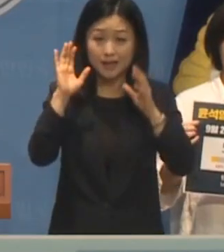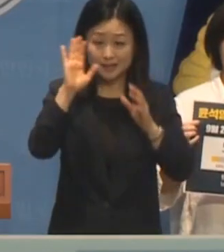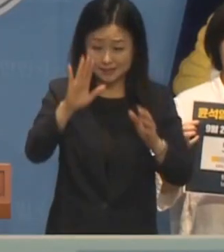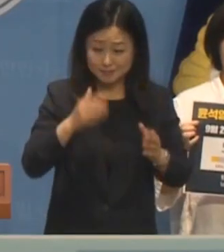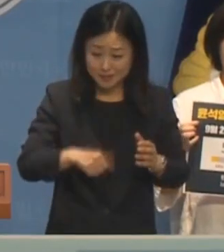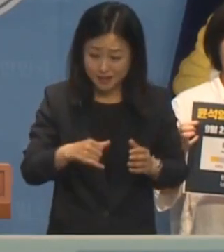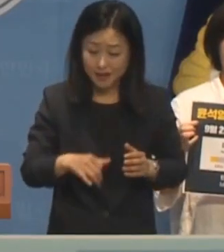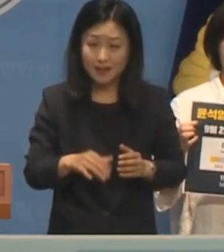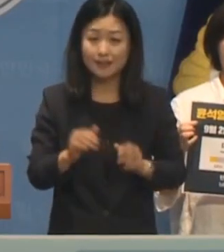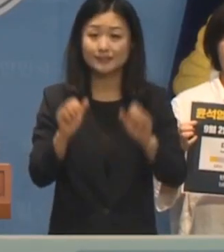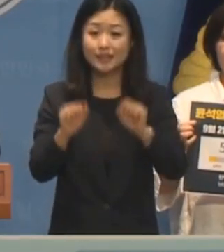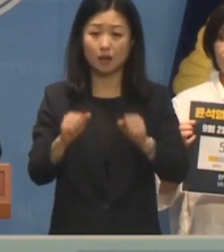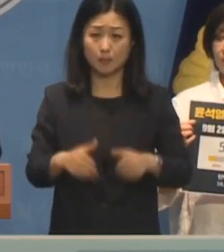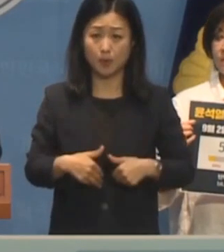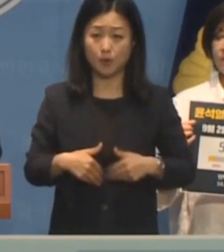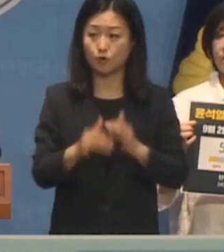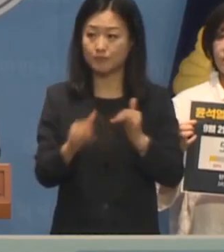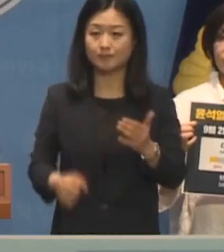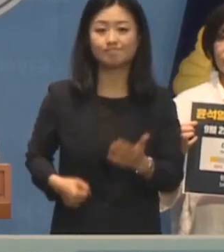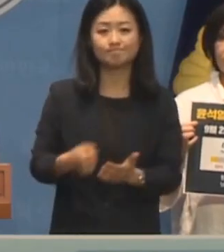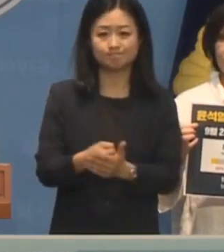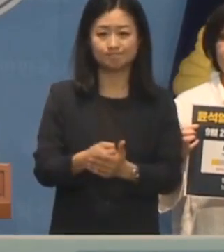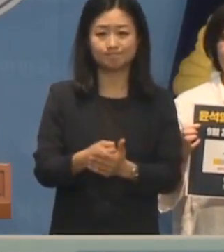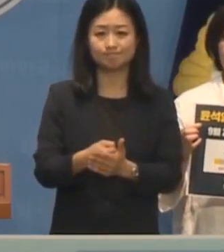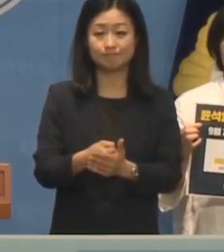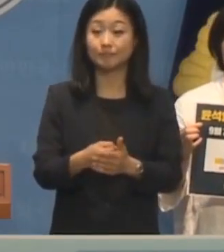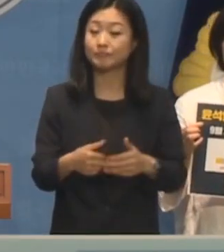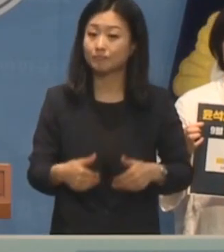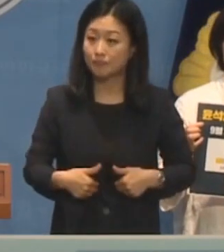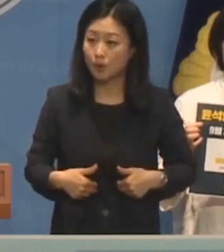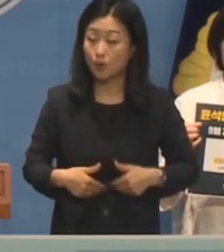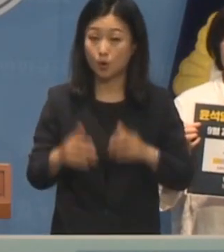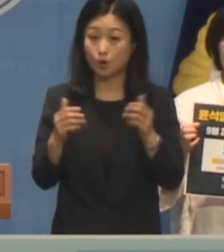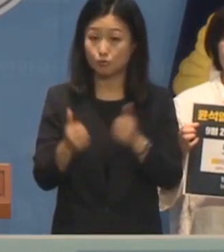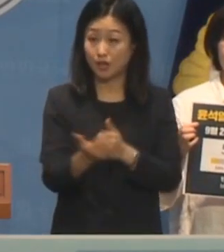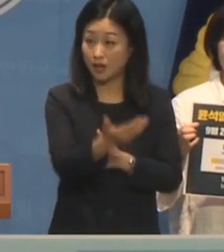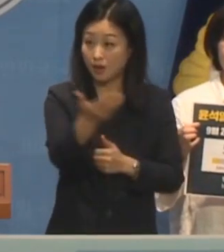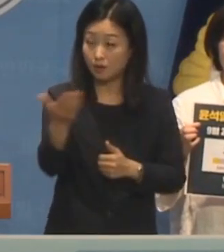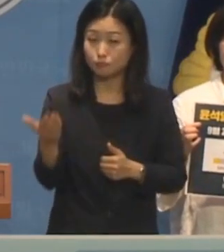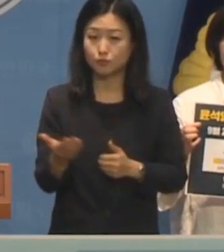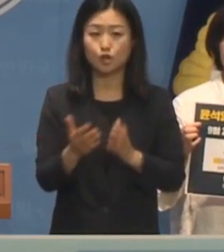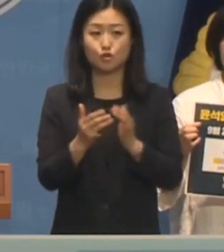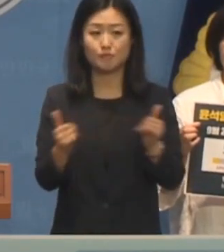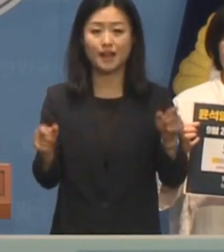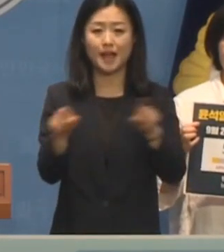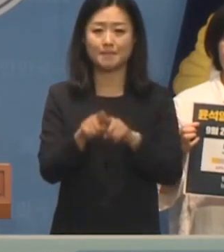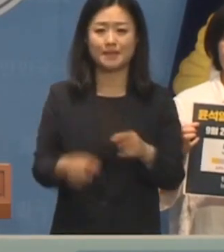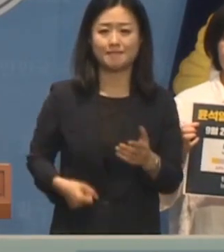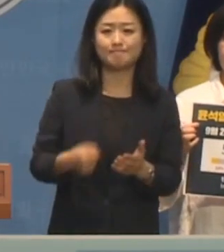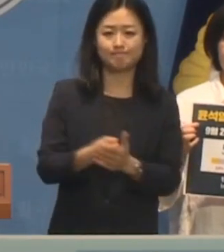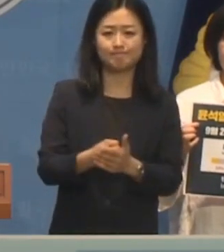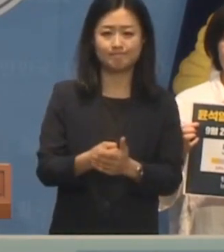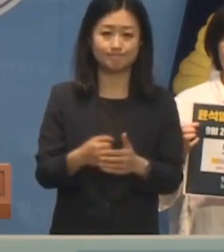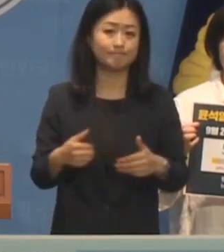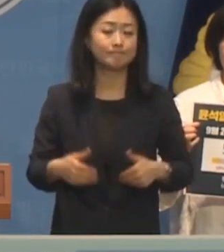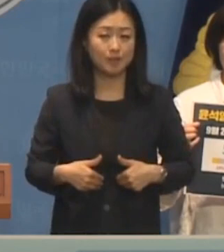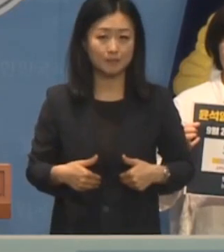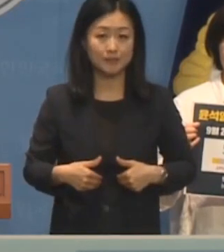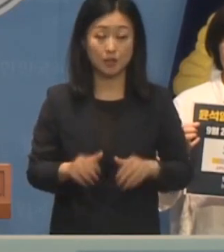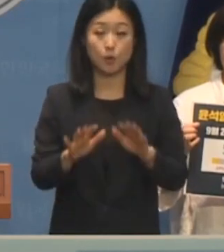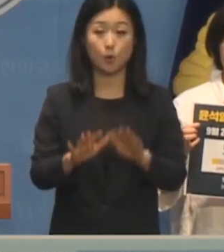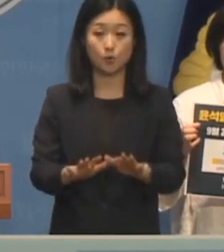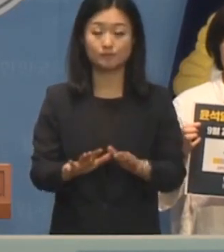살리기 위해서 이제 국민들이 결단을 해야 됩니다. 그리고 국회도 국민들과 함께 결단을 해야 됩니다.